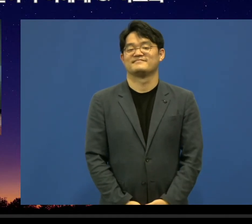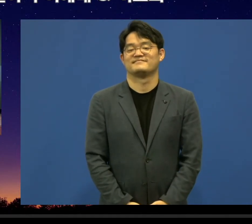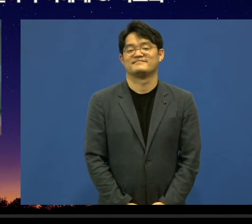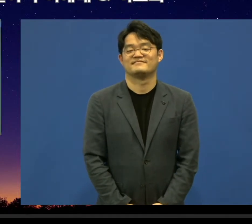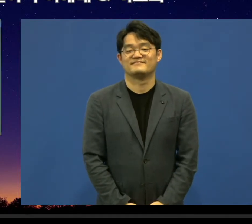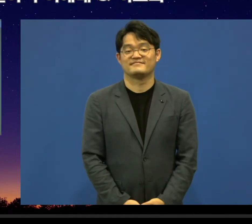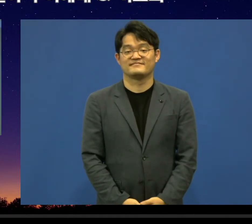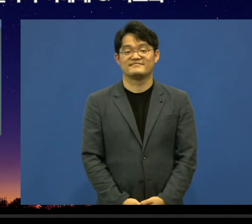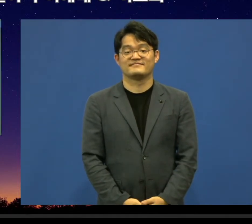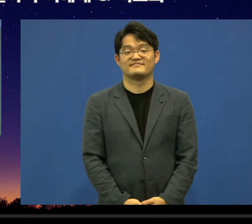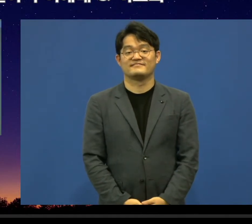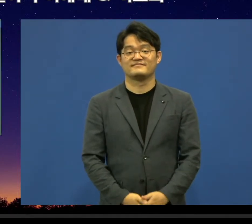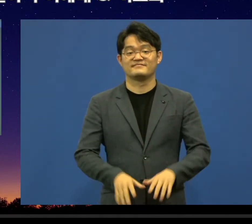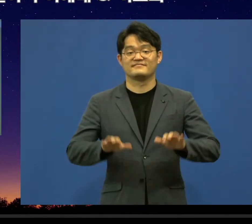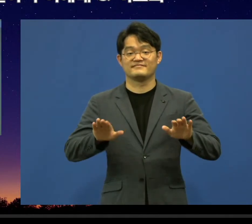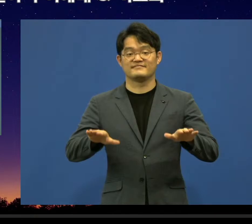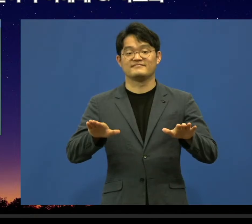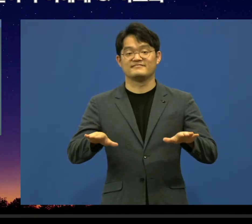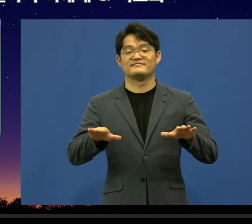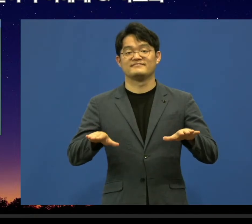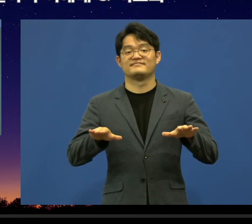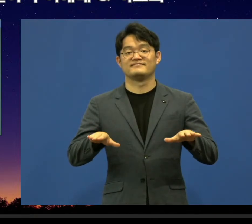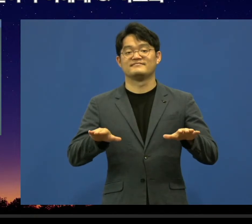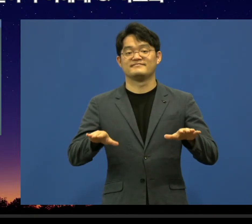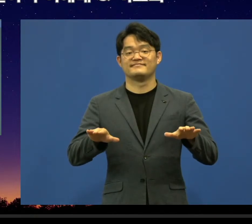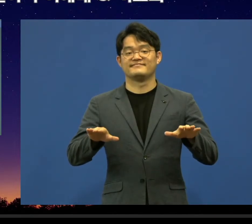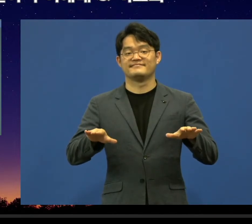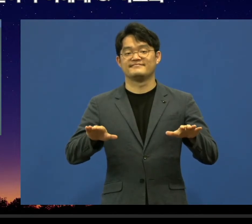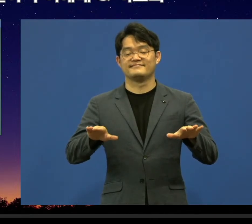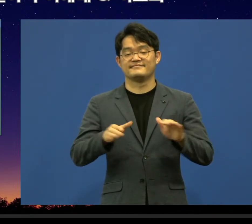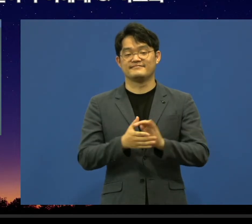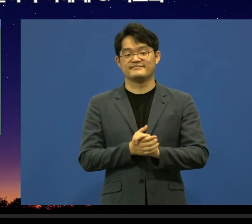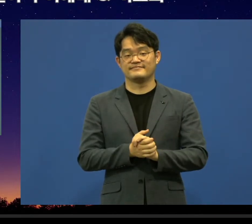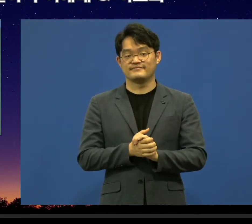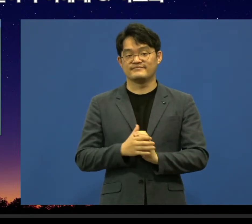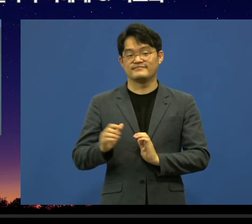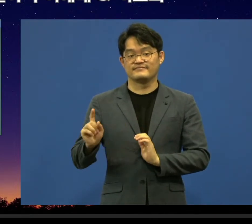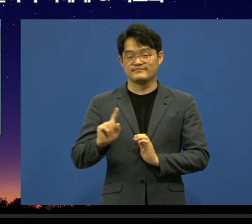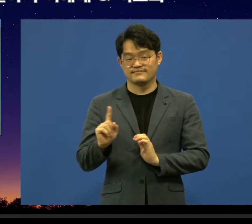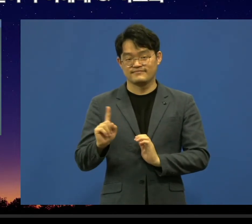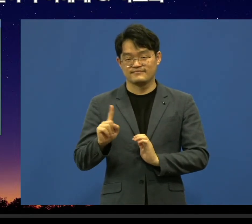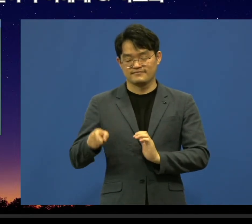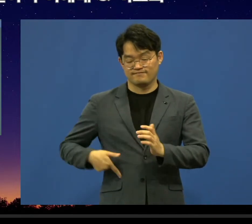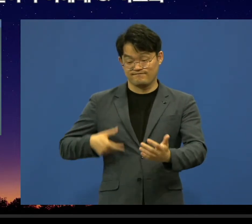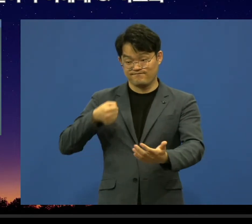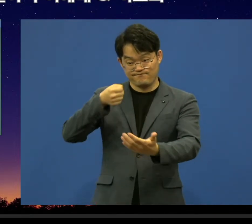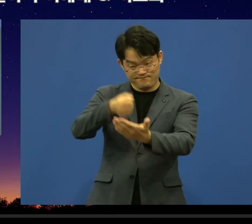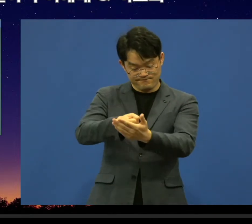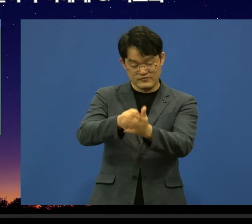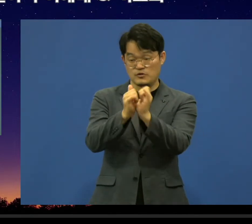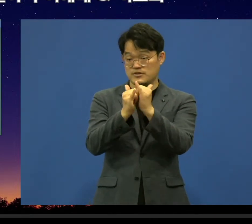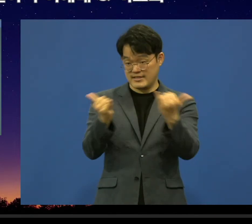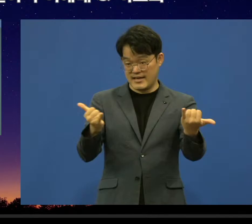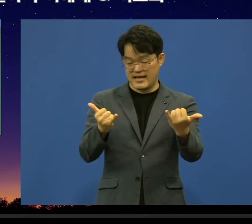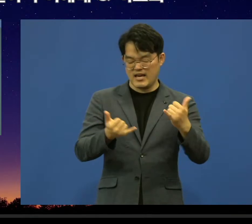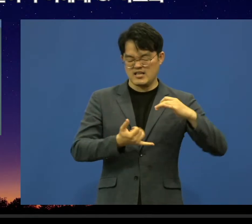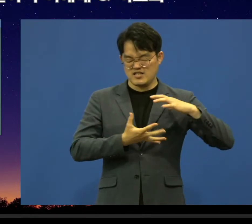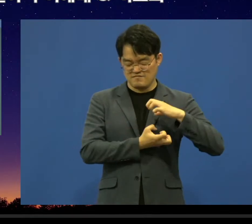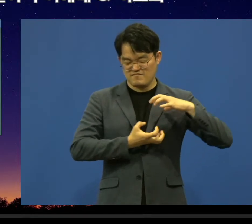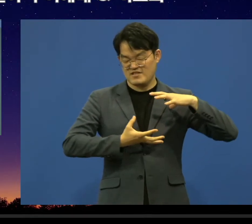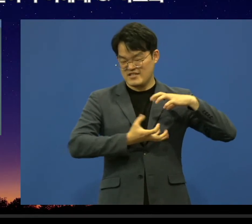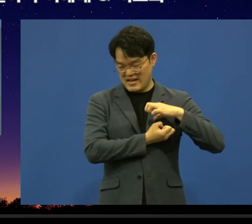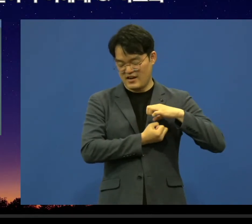자, 오늘은 용사의 심장은 어떻게 만들어지는가라는 이 주 제목을 가지고 한번